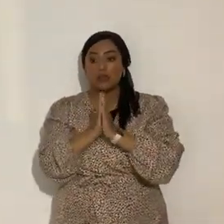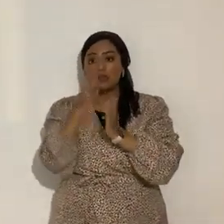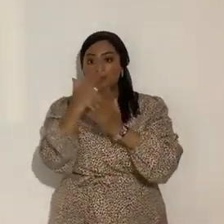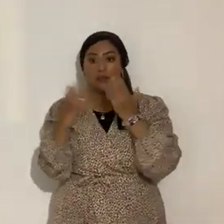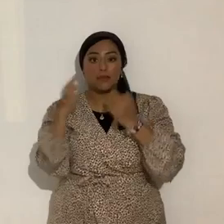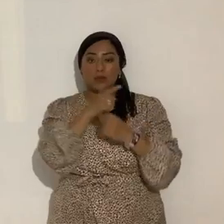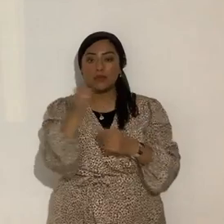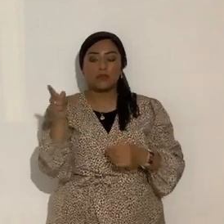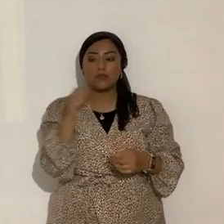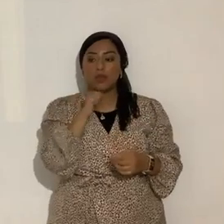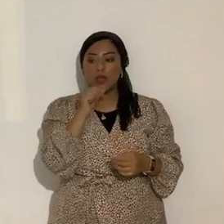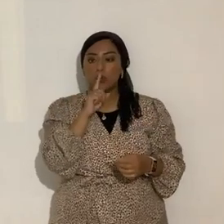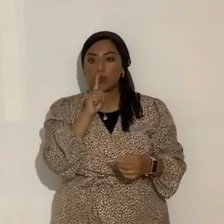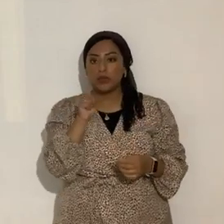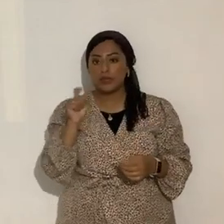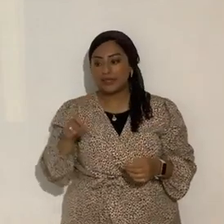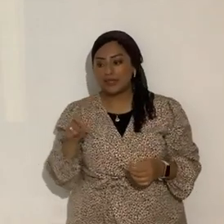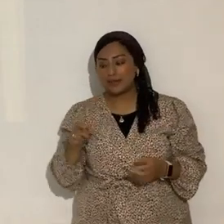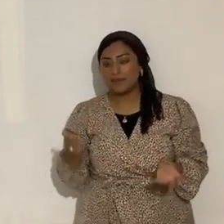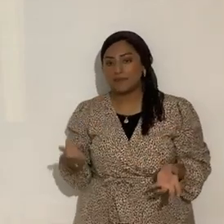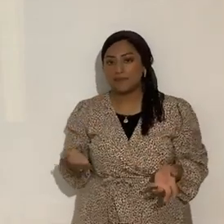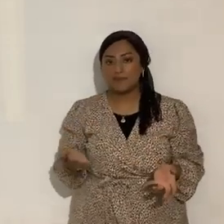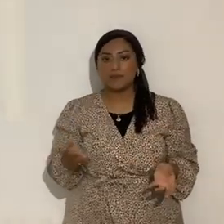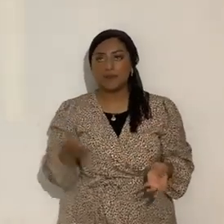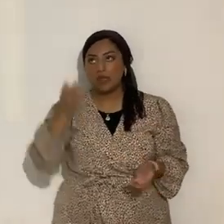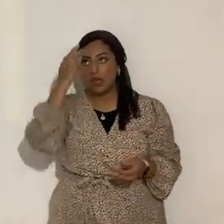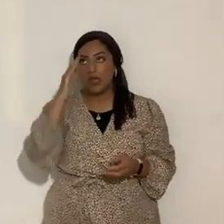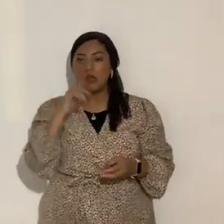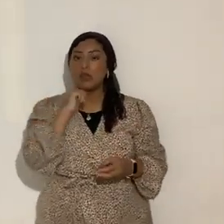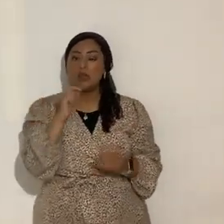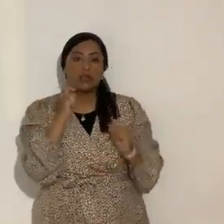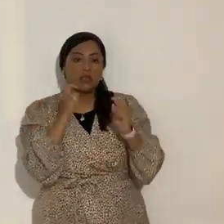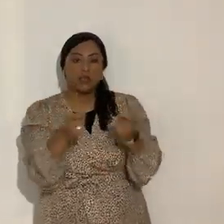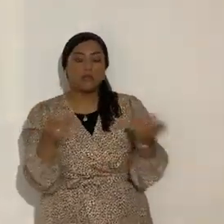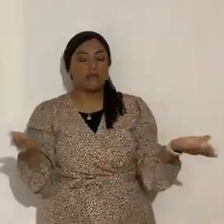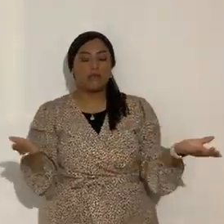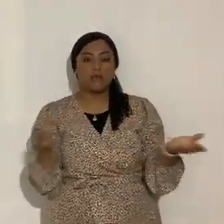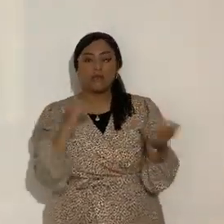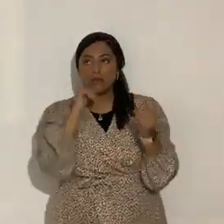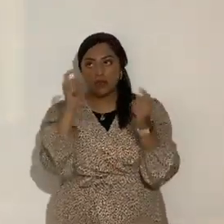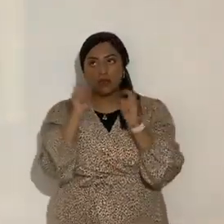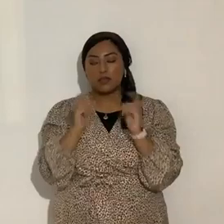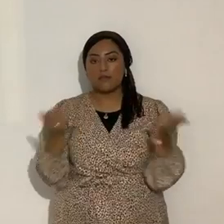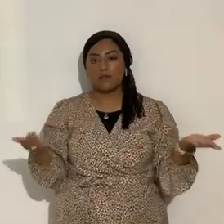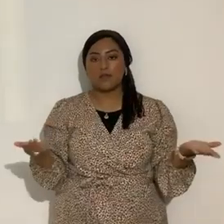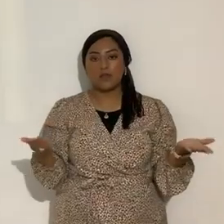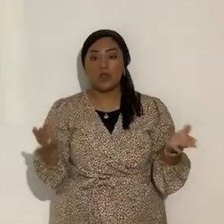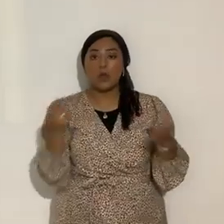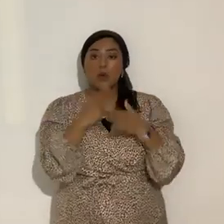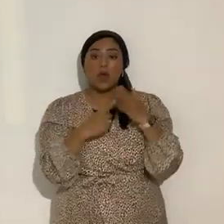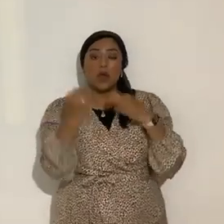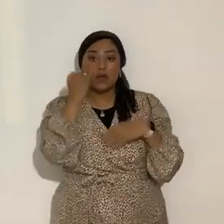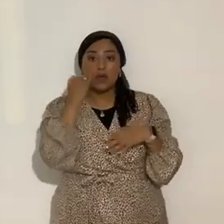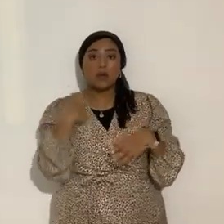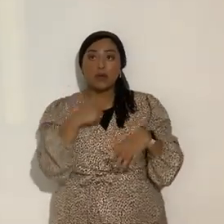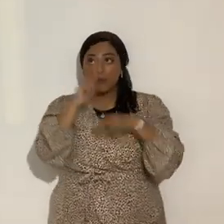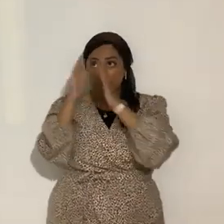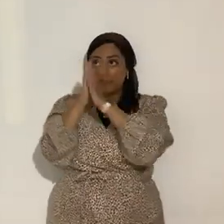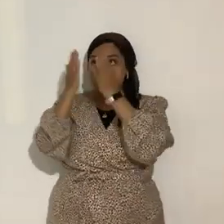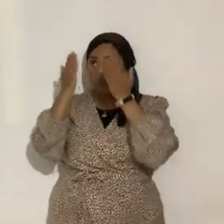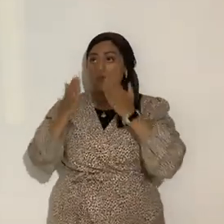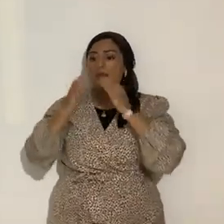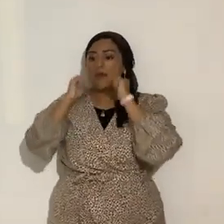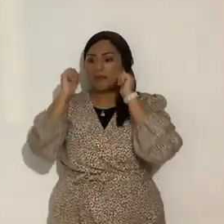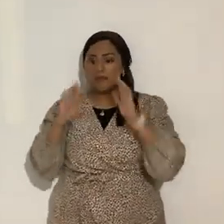lo que realmente no necesitas. Porque no te lo va a conceder el Eterno. No me lo concedería el Eterno. Pero ¿qué tal si le pedimos que nos prospere